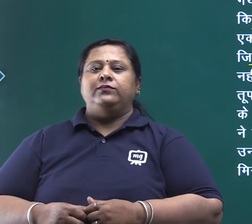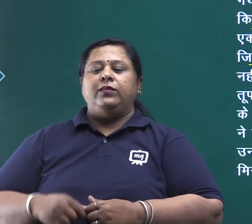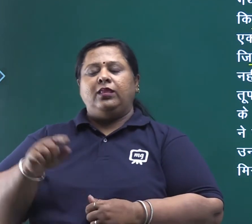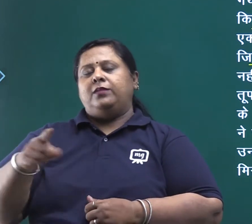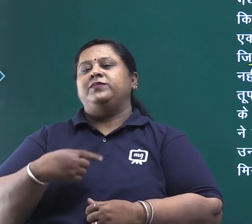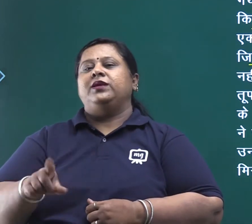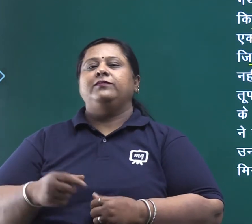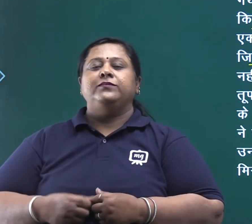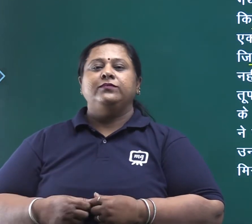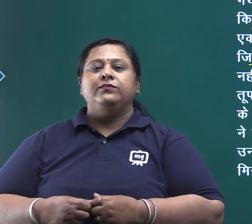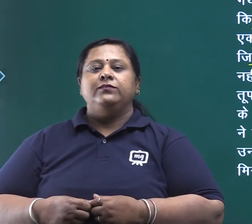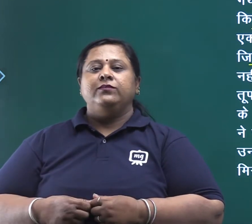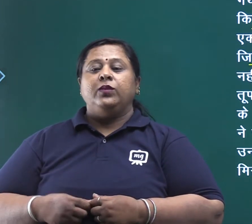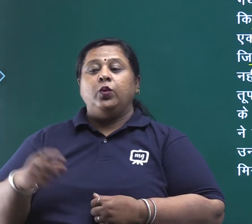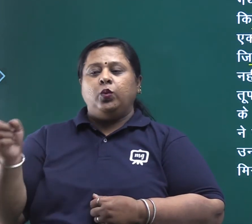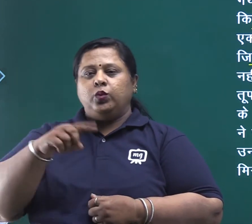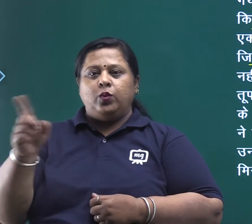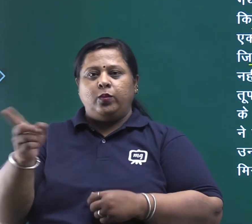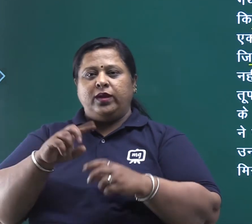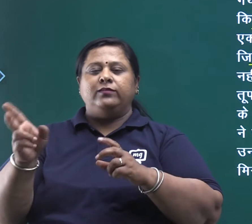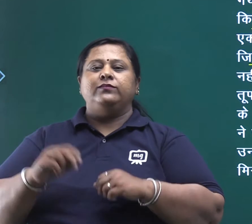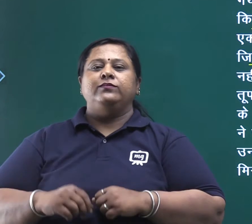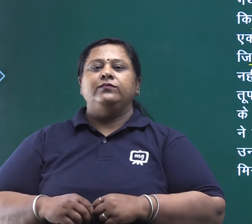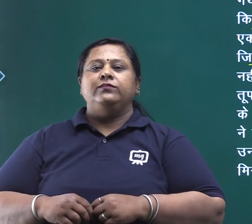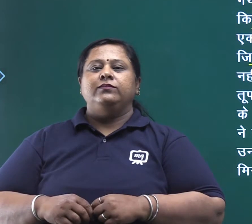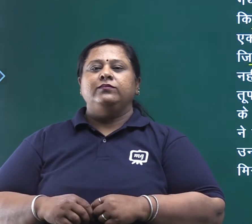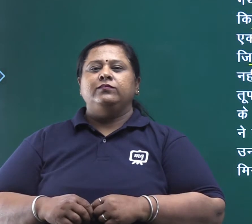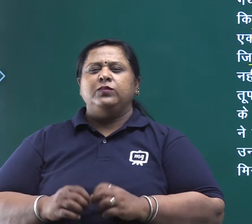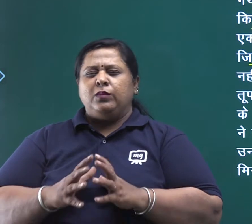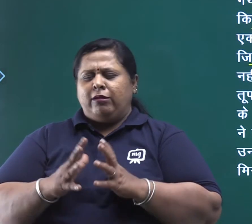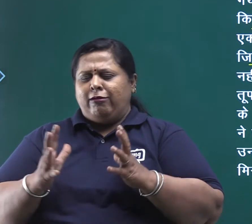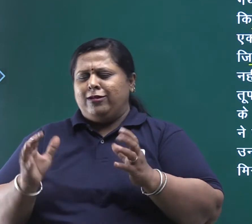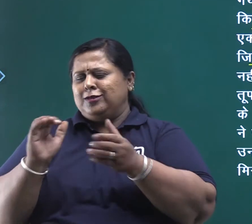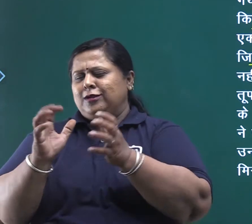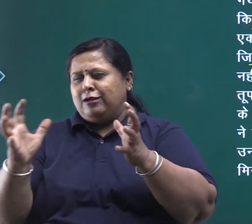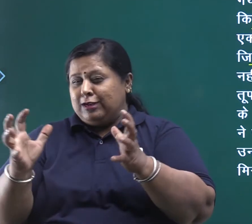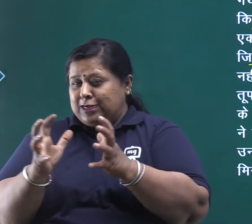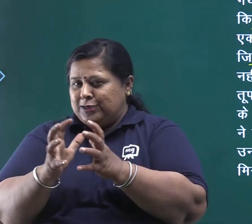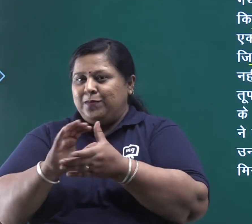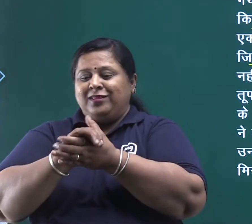तब से उन दोनों में घनिष्ठ मित्रता